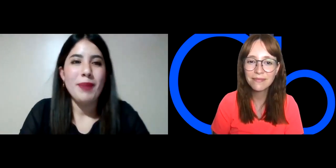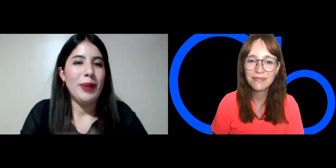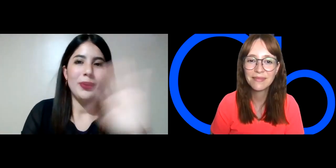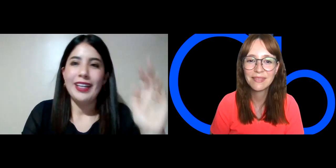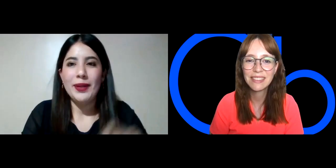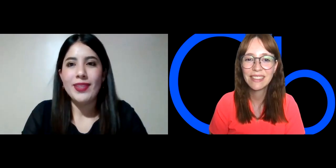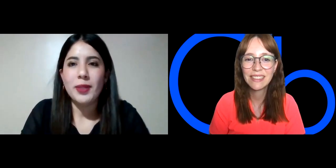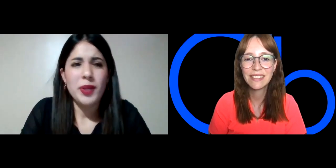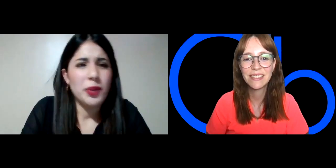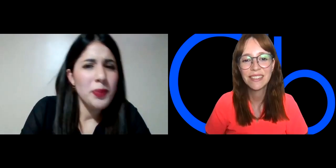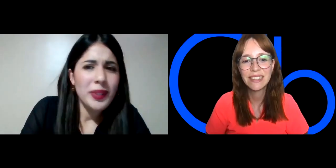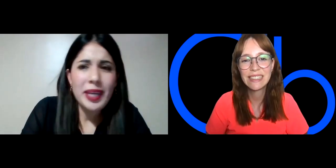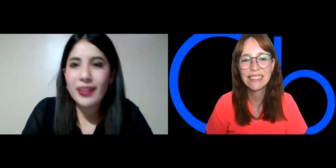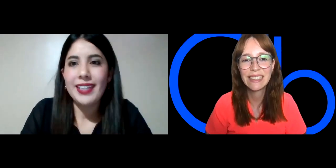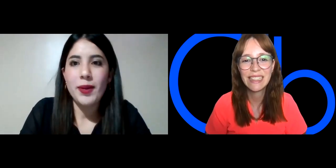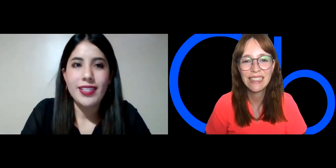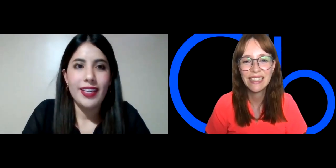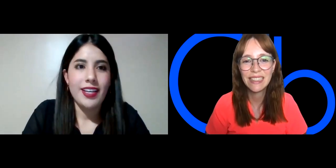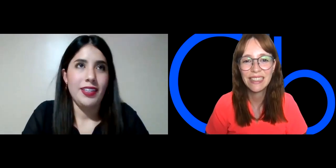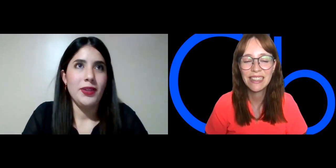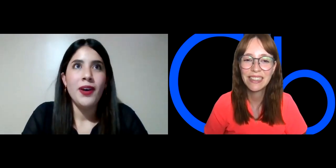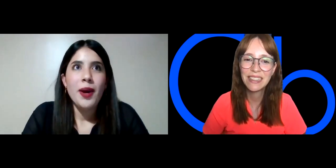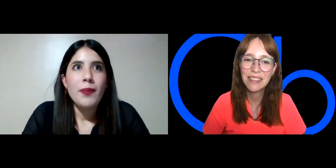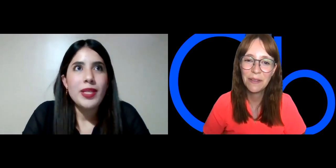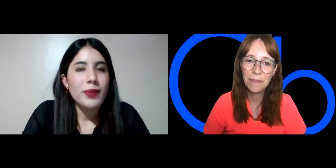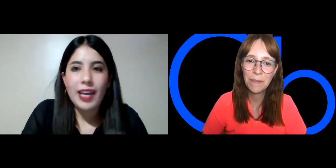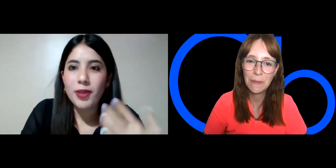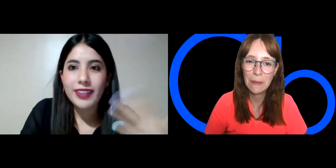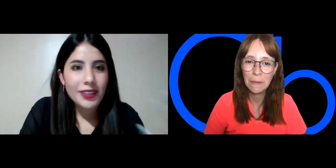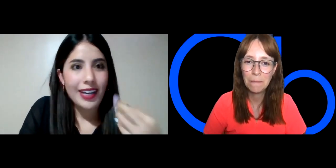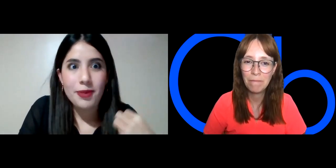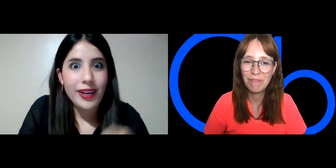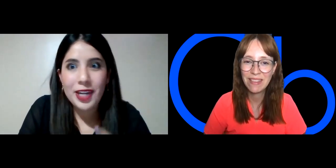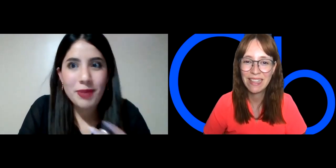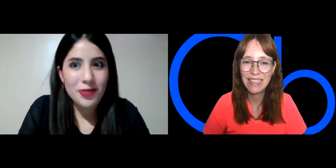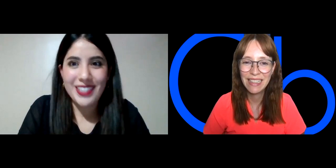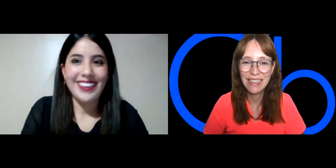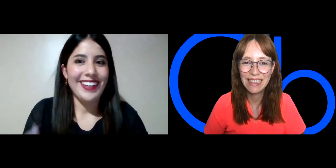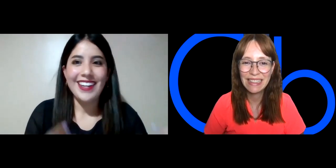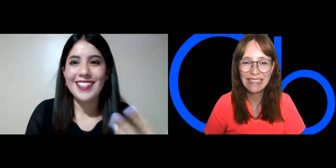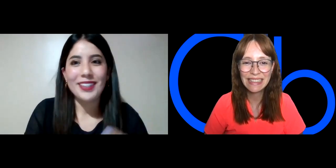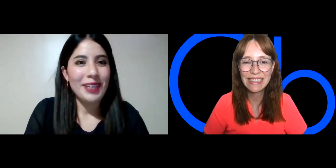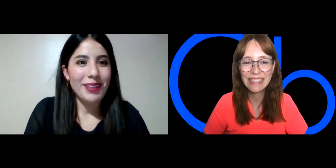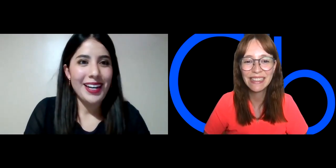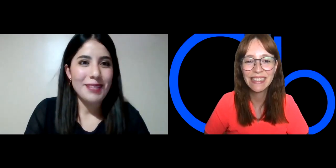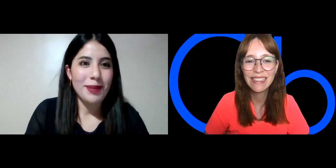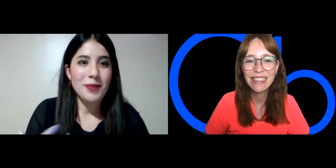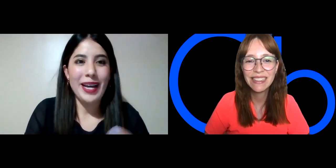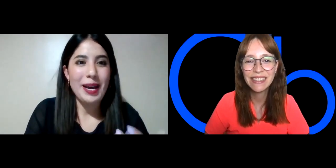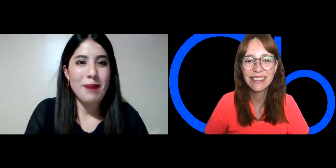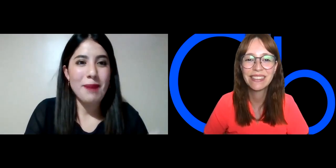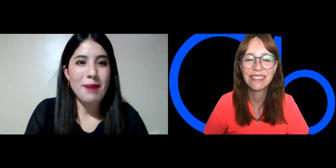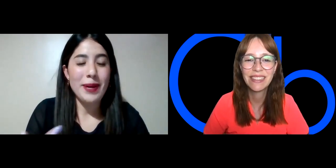me preguntaban, ¿no? Así como, ¿y tú por qué aprendes lengua de señas? Y yo, pues porque hablo tanto que la boca ya no me es suficiente, ya necesito también de las